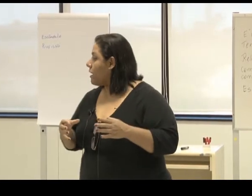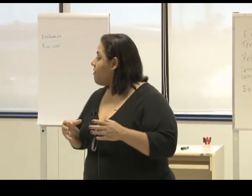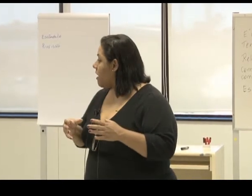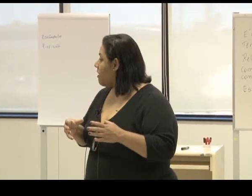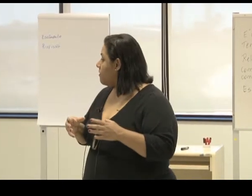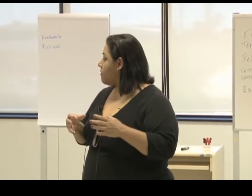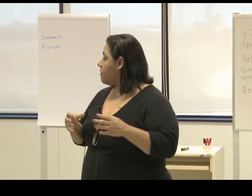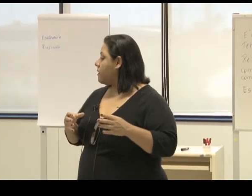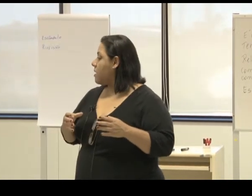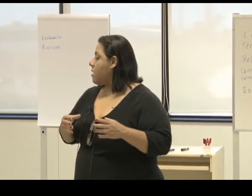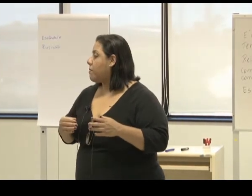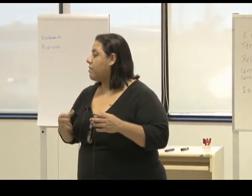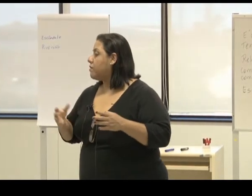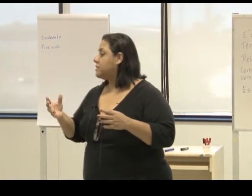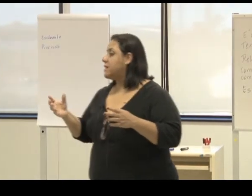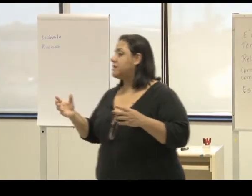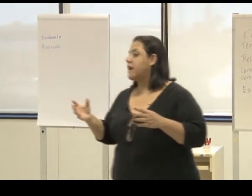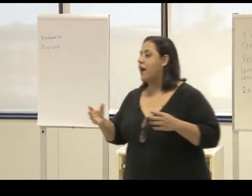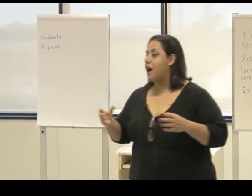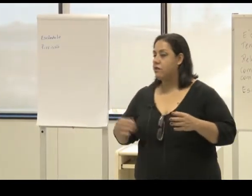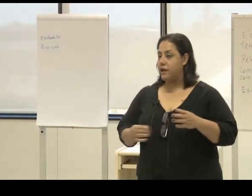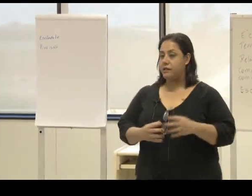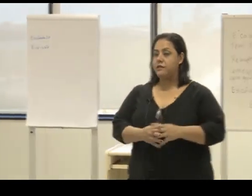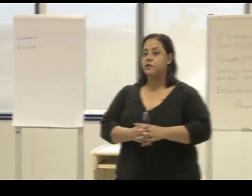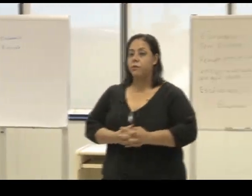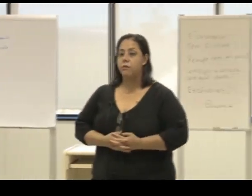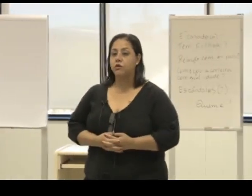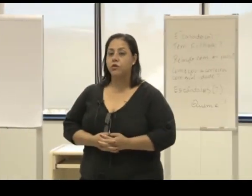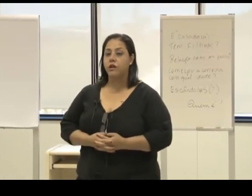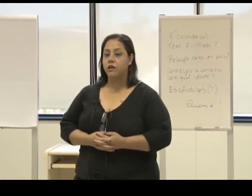ver? Para vocês, é claro, existe promotor aqui dentro?